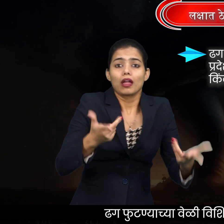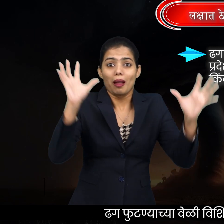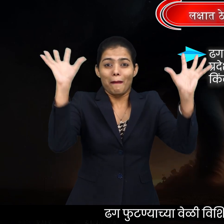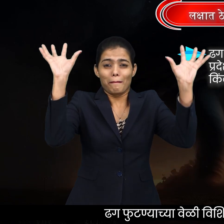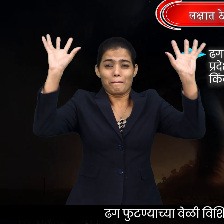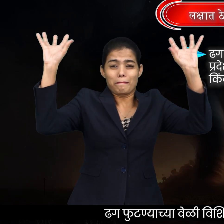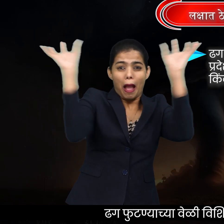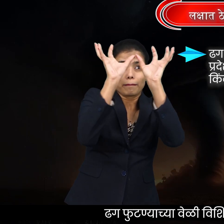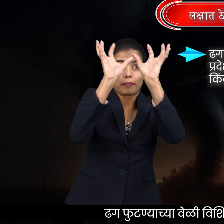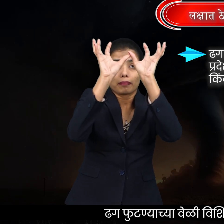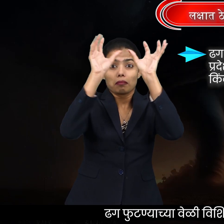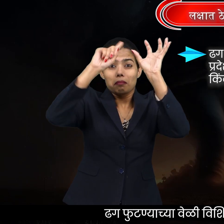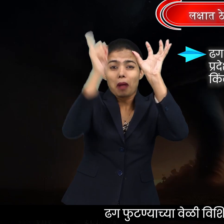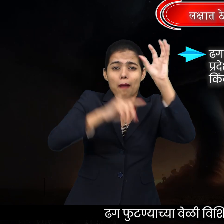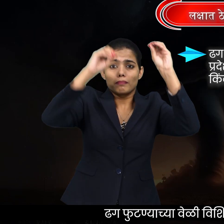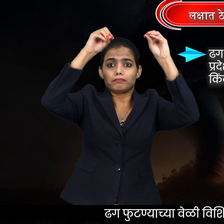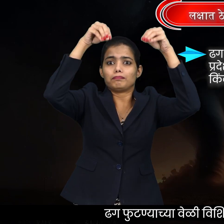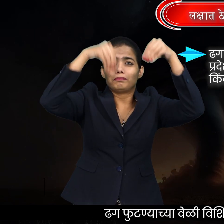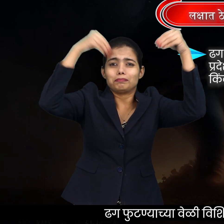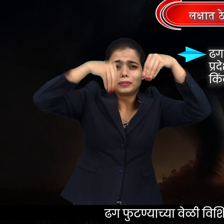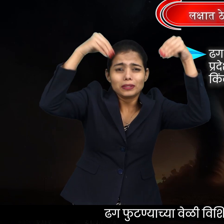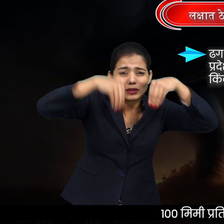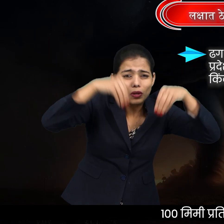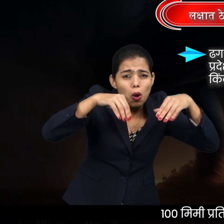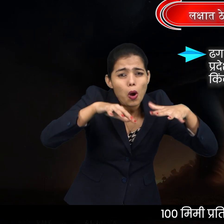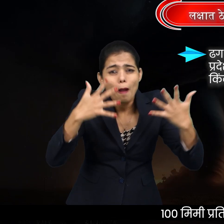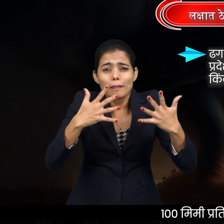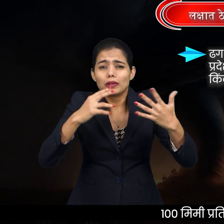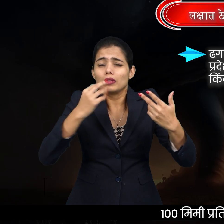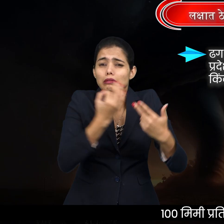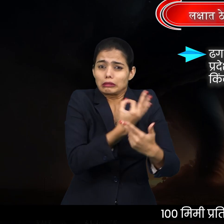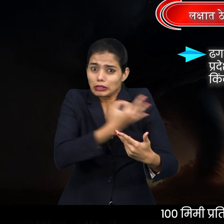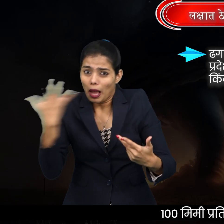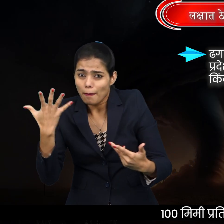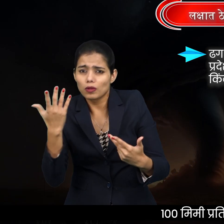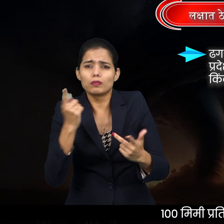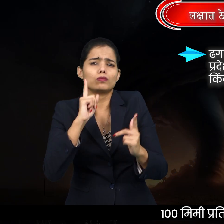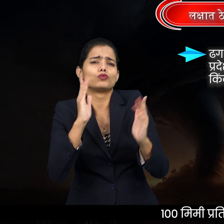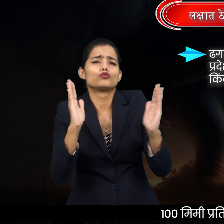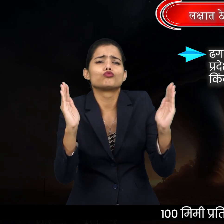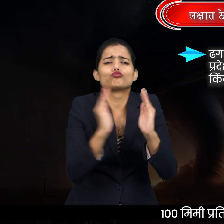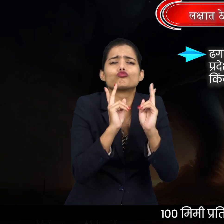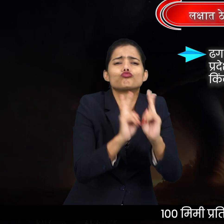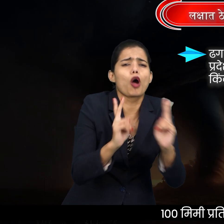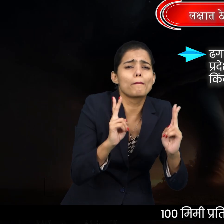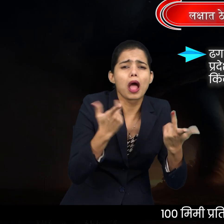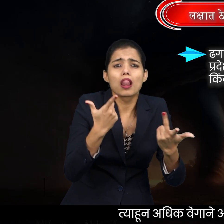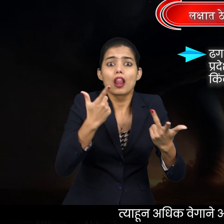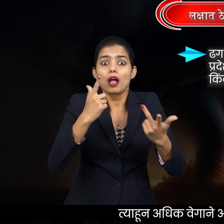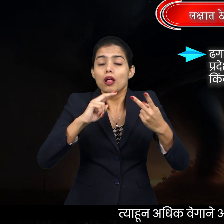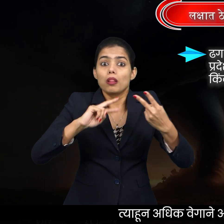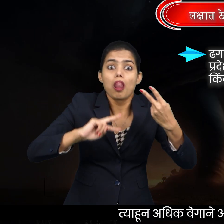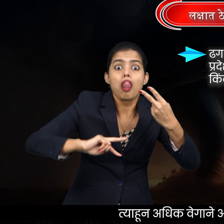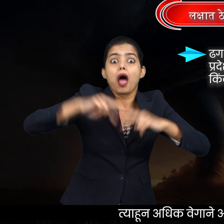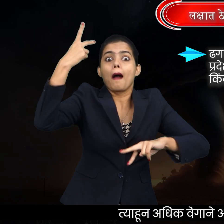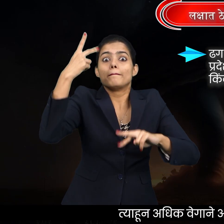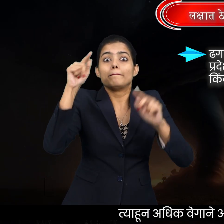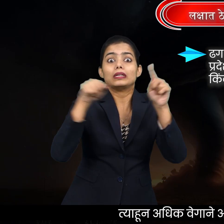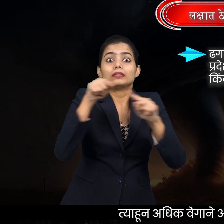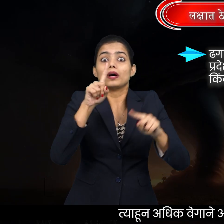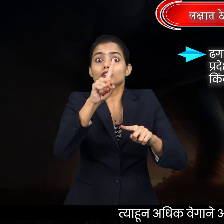ढग फुटण्याच्या वेळी विशिष्ट आणि लहान प्रदेशात 100 मिलीमीटर प्रति तास किंवा त्याहून